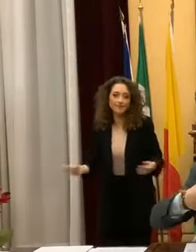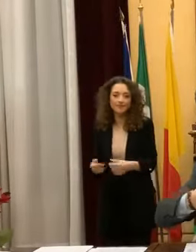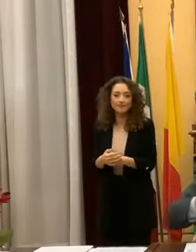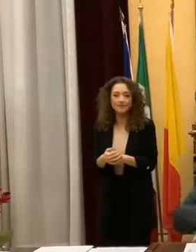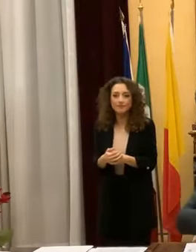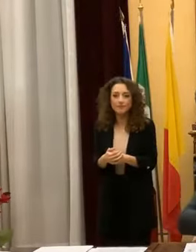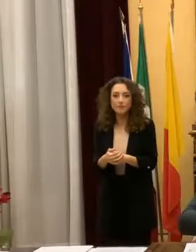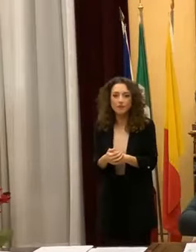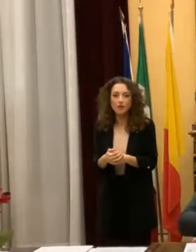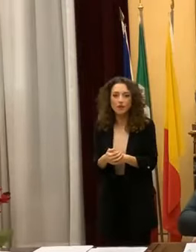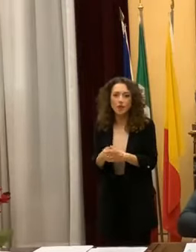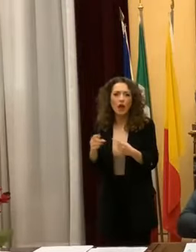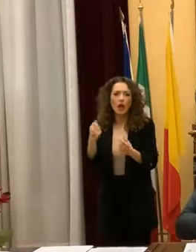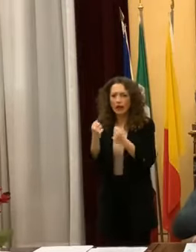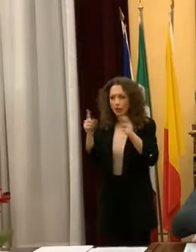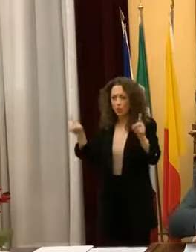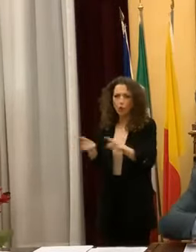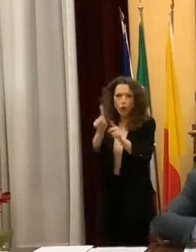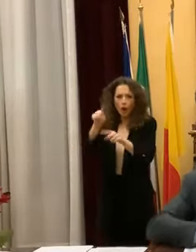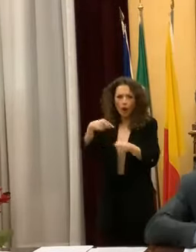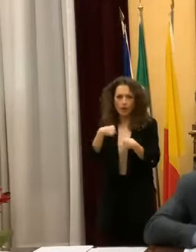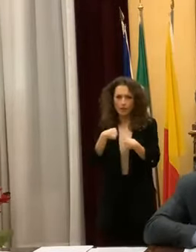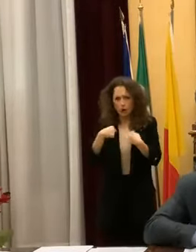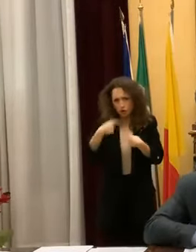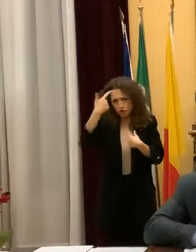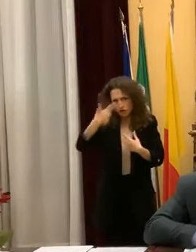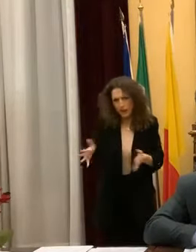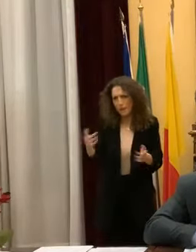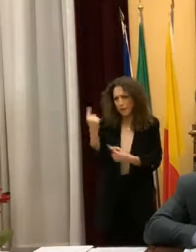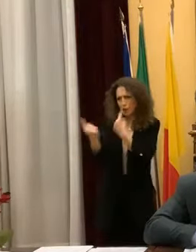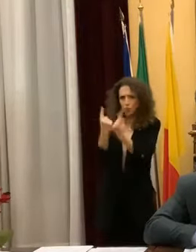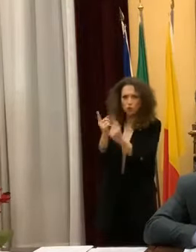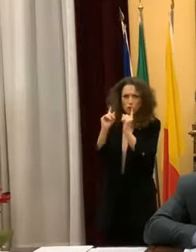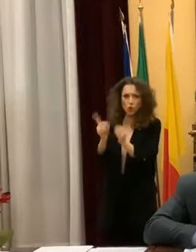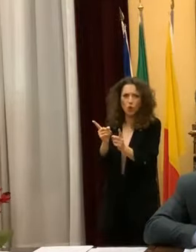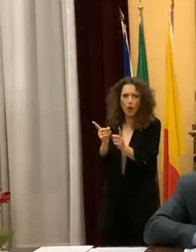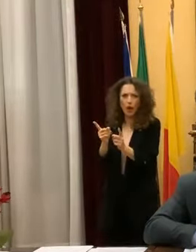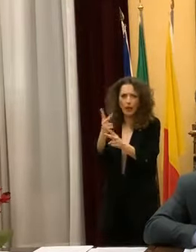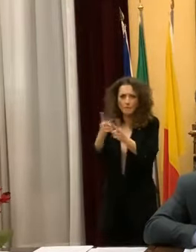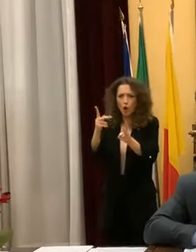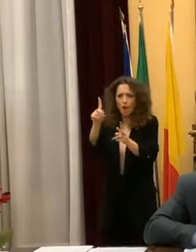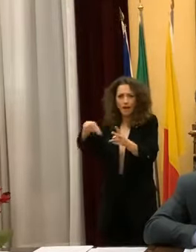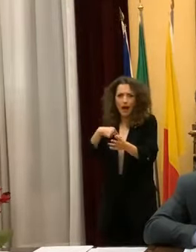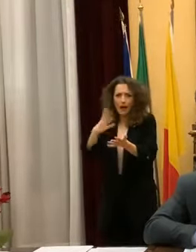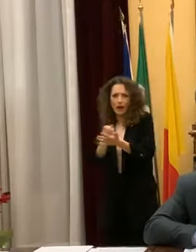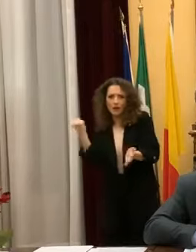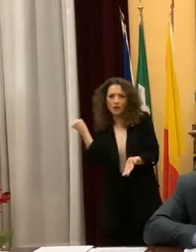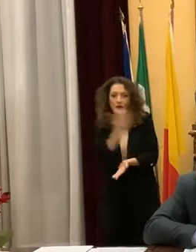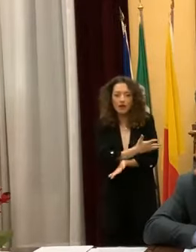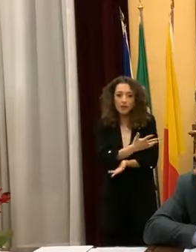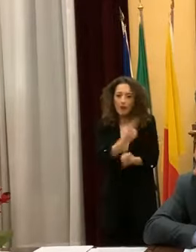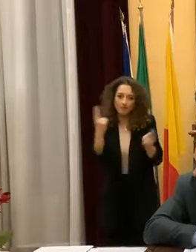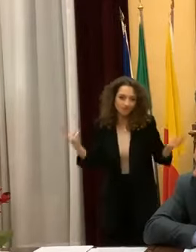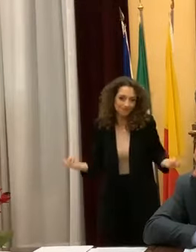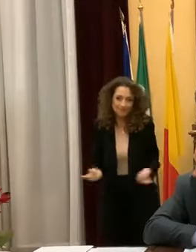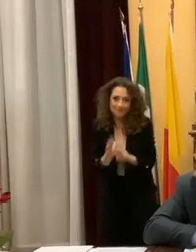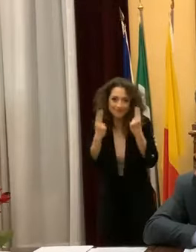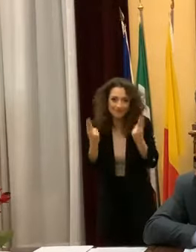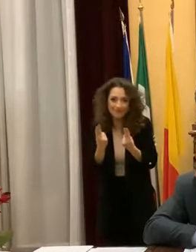anche me. Ma io lo sapevo già come stavano le cose. Ecco perché tiravo la corda e li